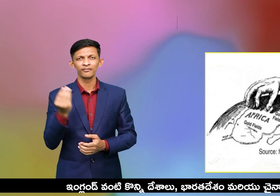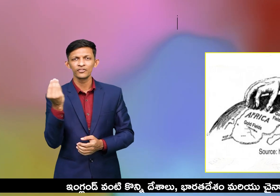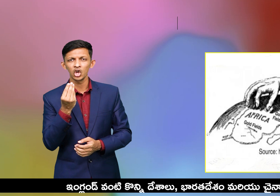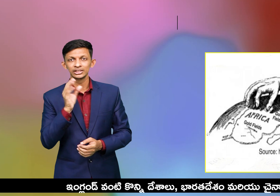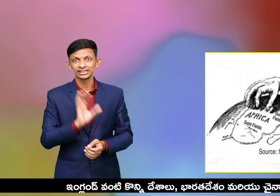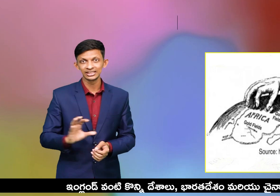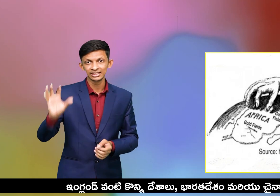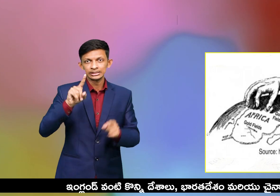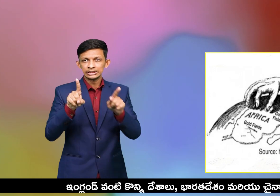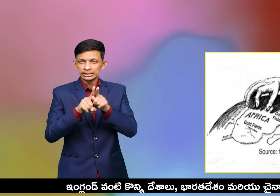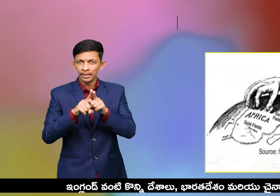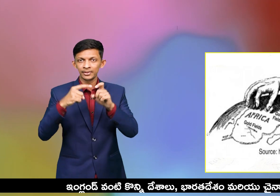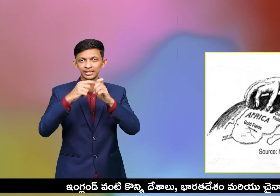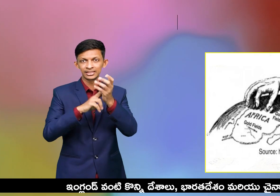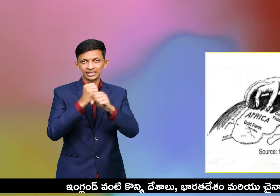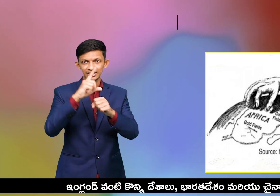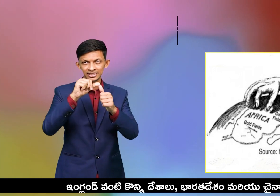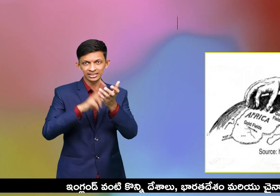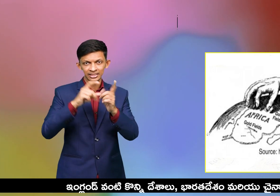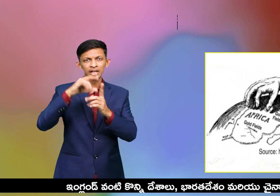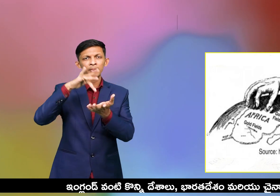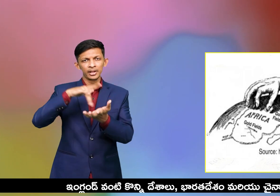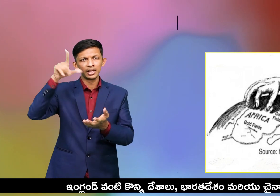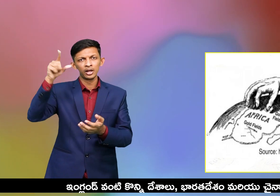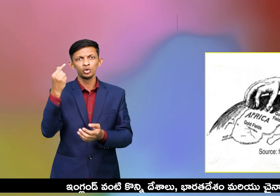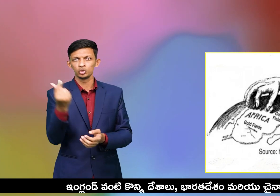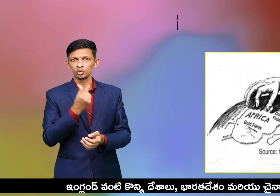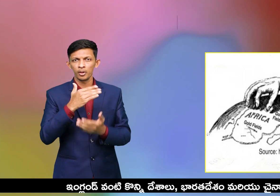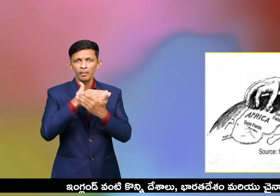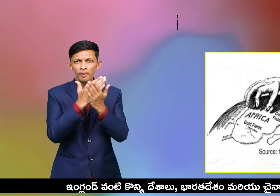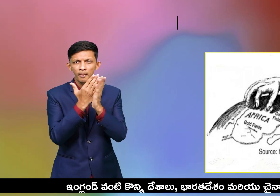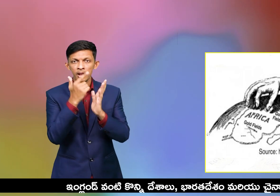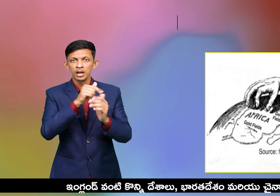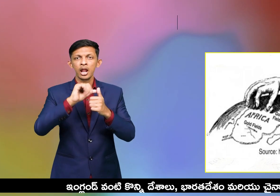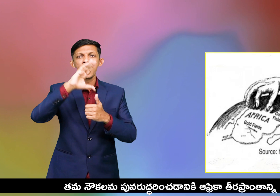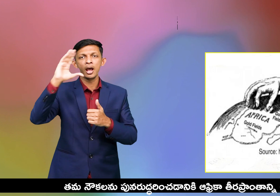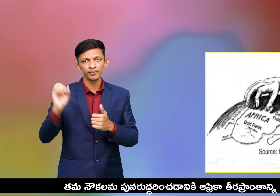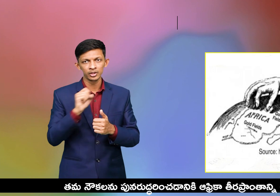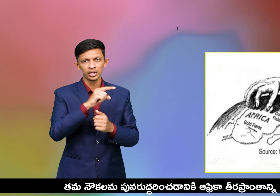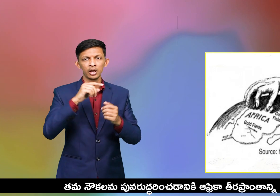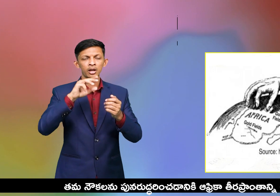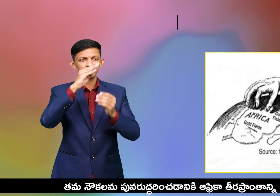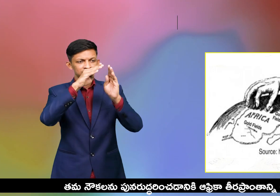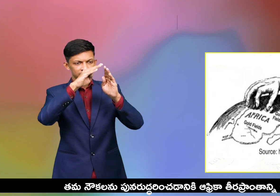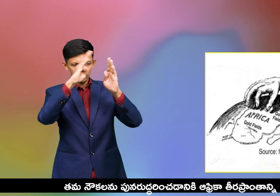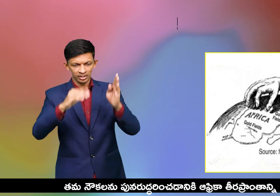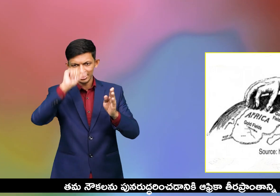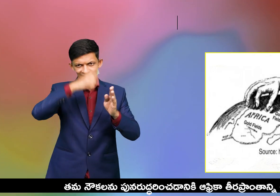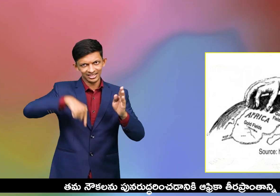ఇంగ్లండ్ వంటి కొన్ని దేశాలు భారతదేశం మరియు చైనాకు వెళ్లే మార్గంలో తమ నౌకలను